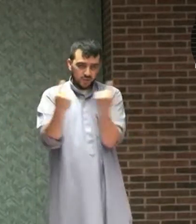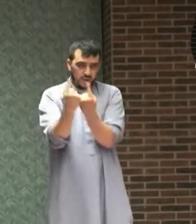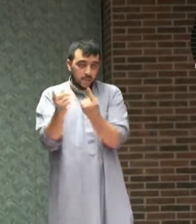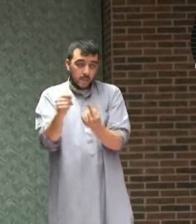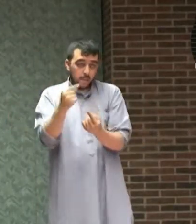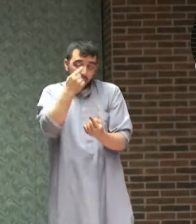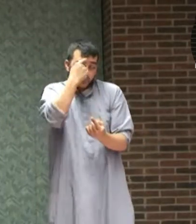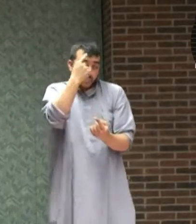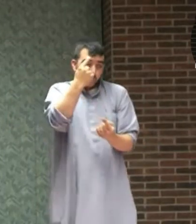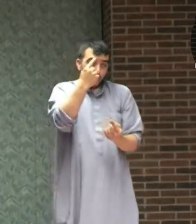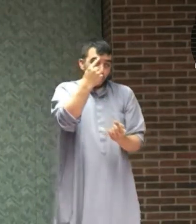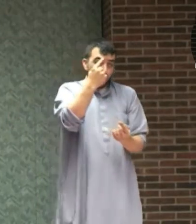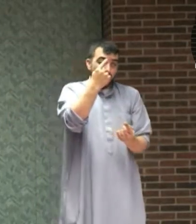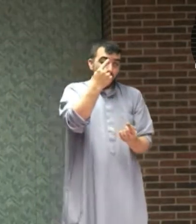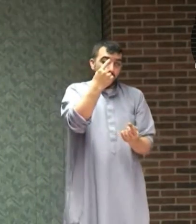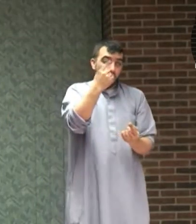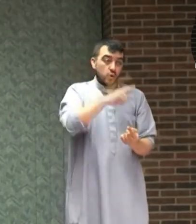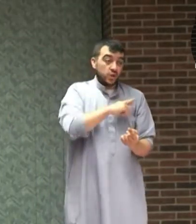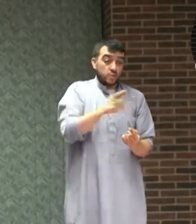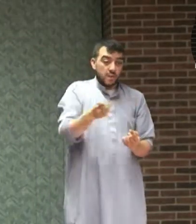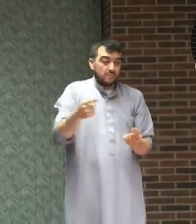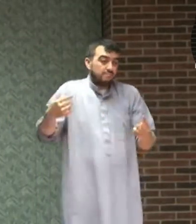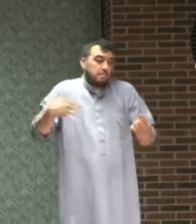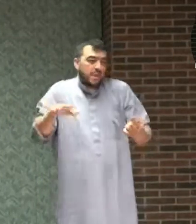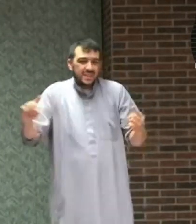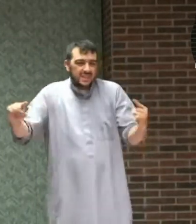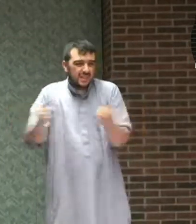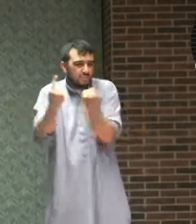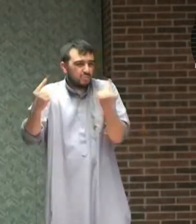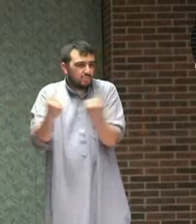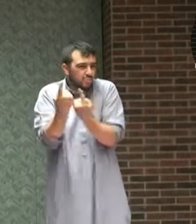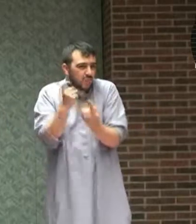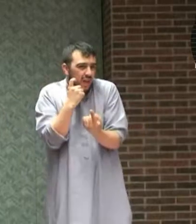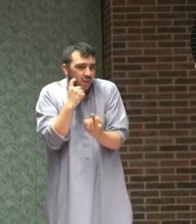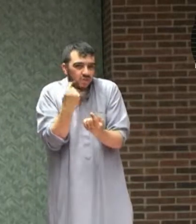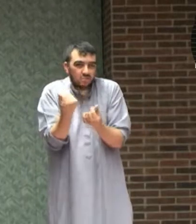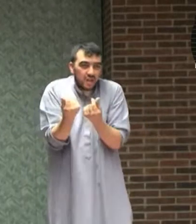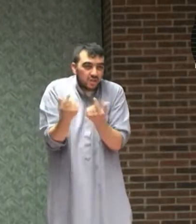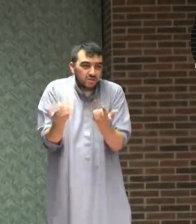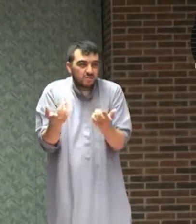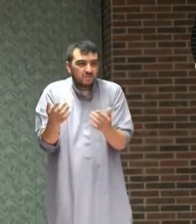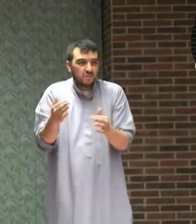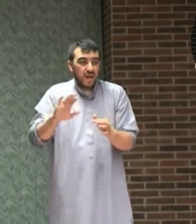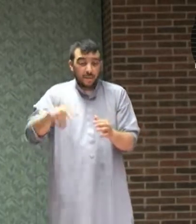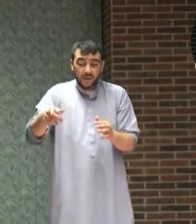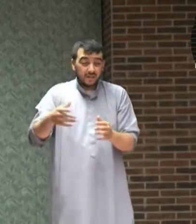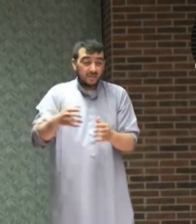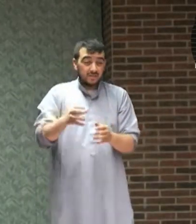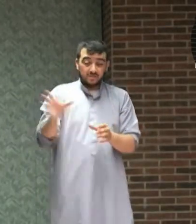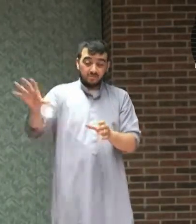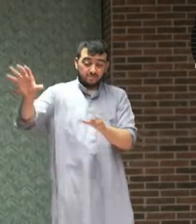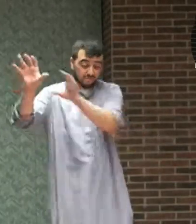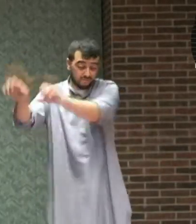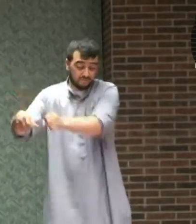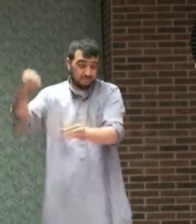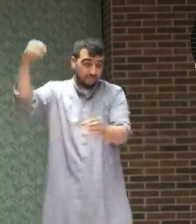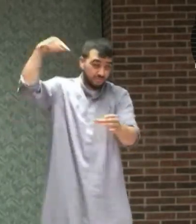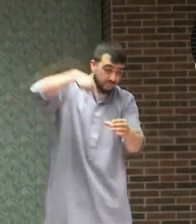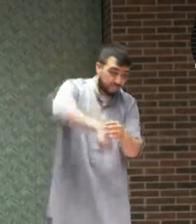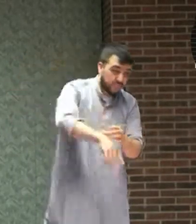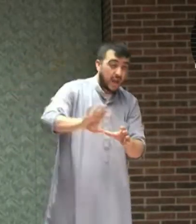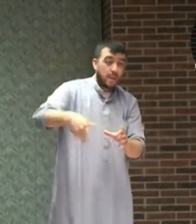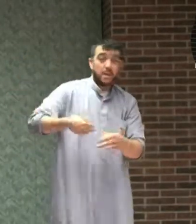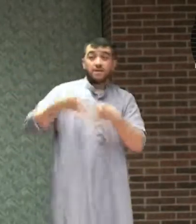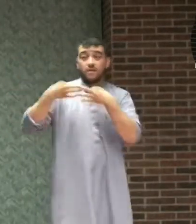au dîn de manière directe. Et on voit malgré tout que c'est un conflit énorme. On a privé un enfant de son père durant des années, on l'a privé de sa